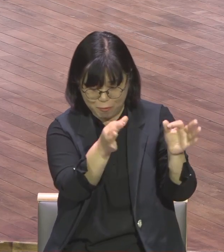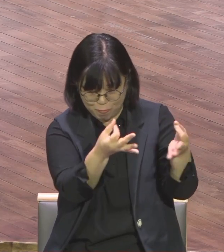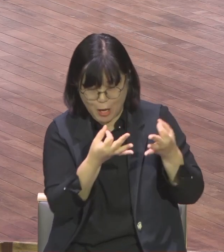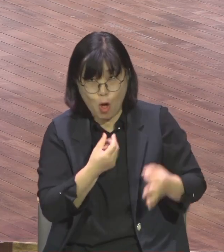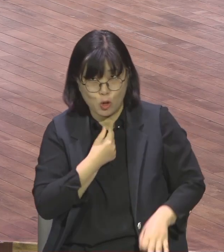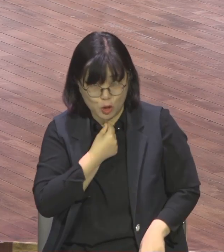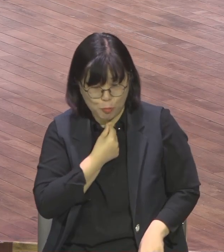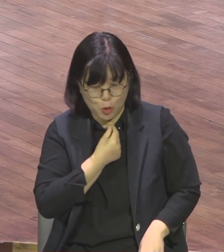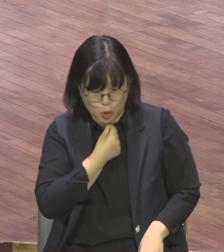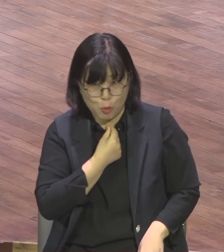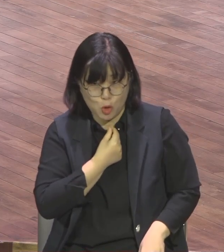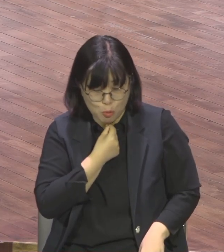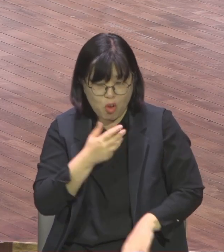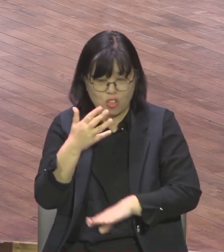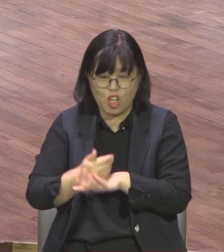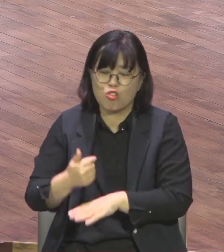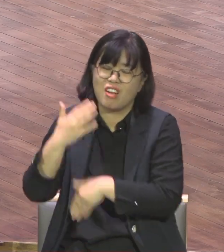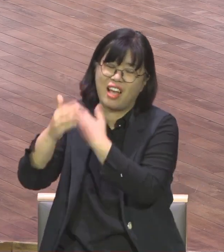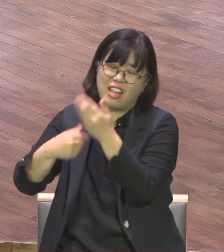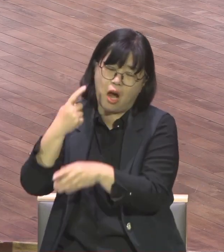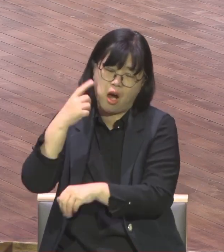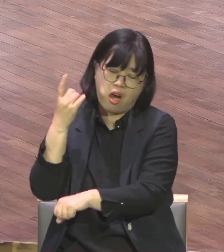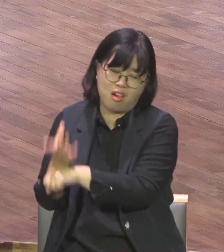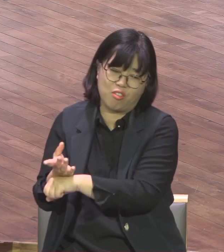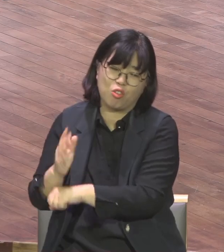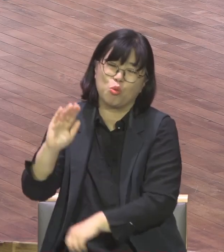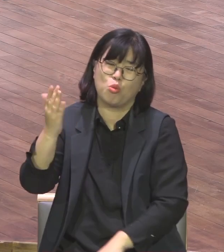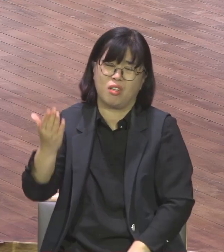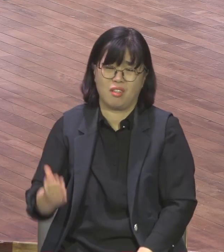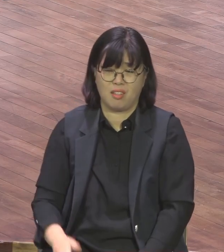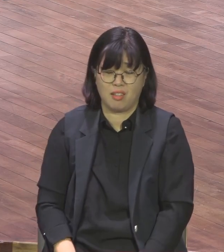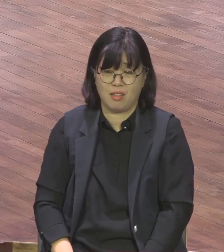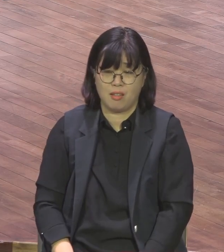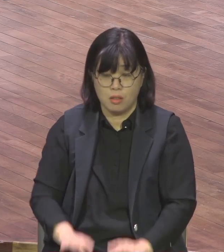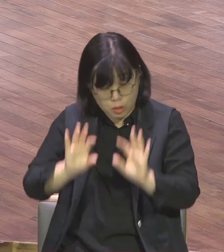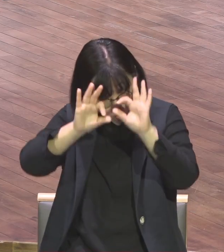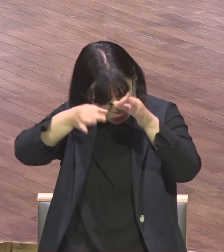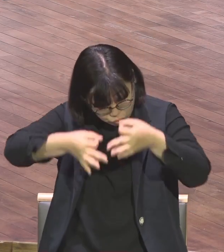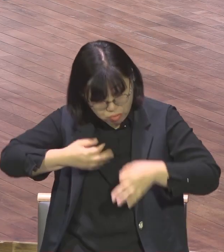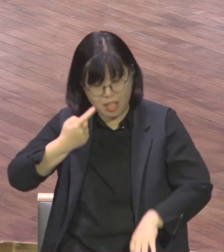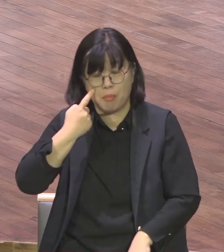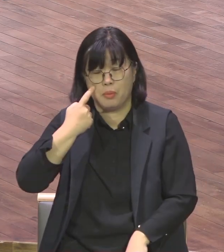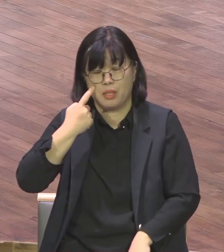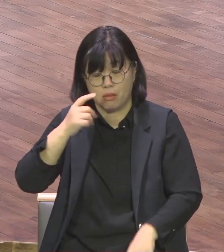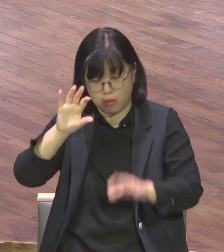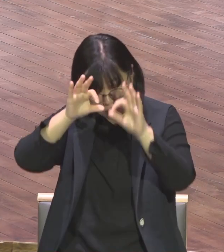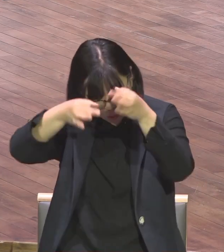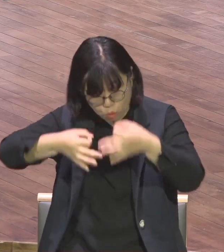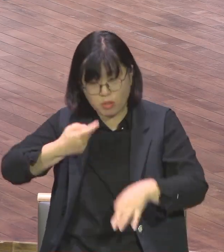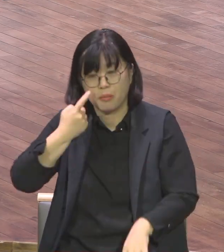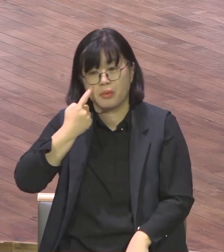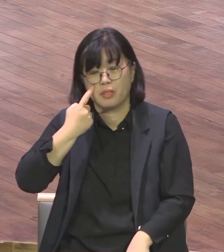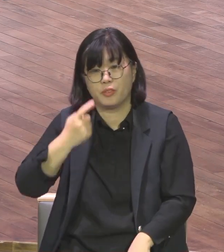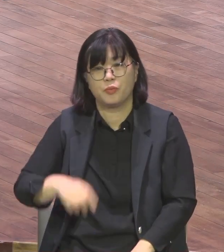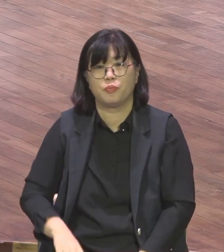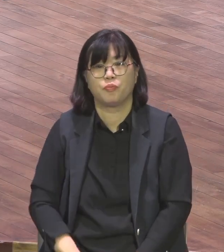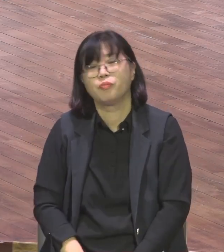여러분, 오늘이라도 결단하시기 바랍니다. 빨리 결단하세요. 고집 피우지 마세요. 그래봐야 아무 소용